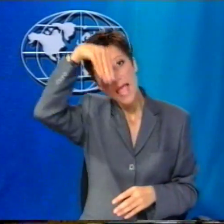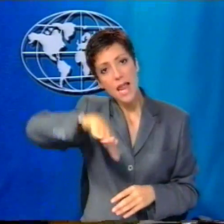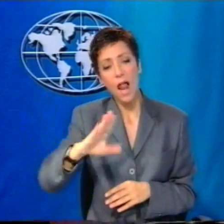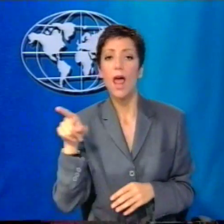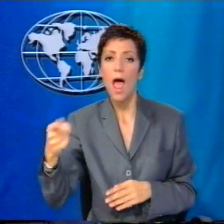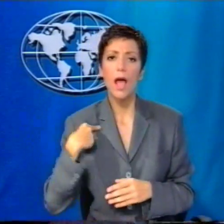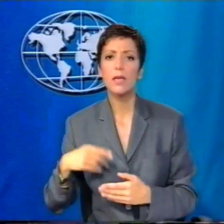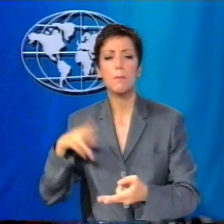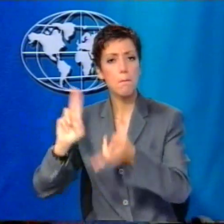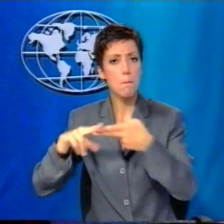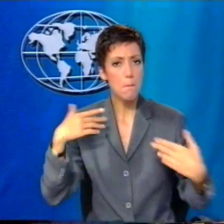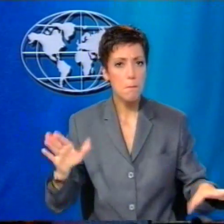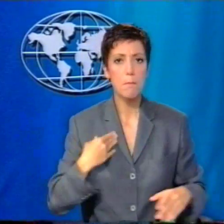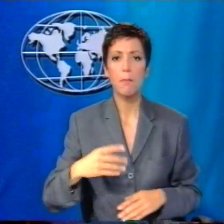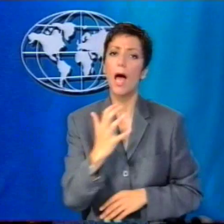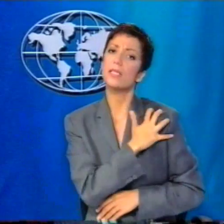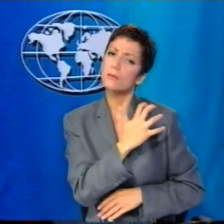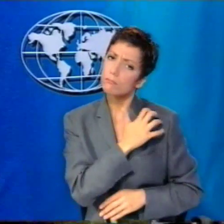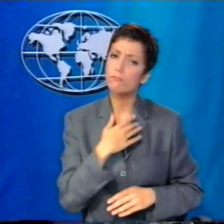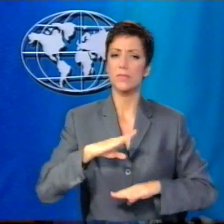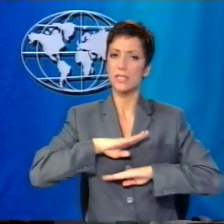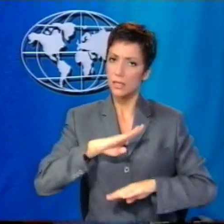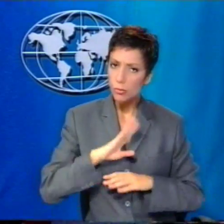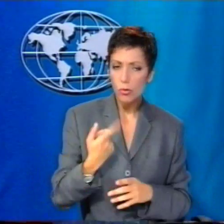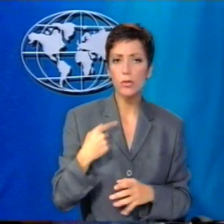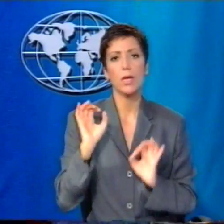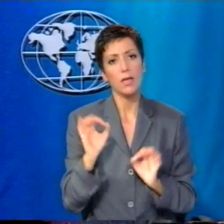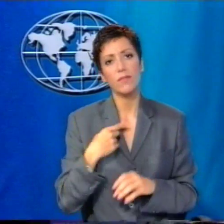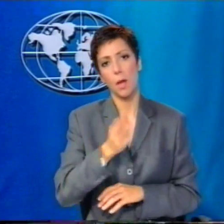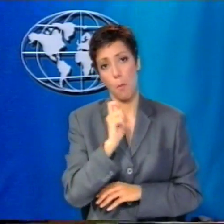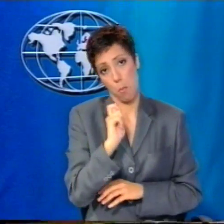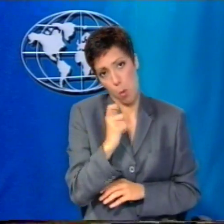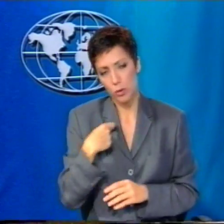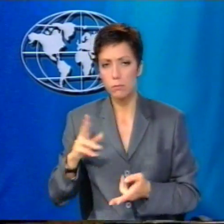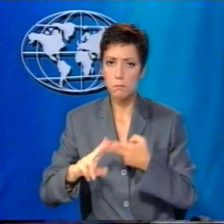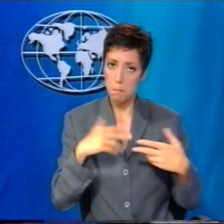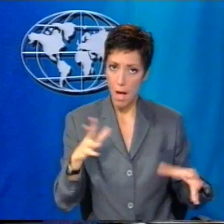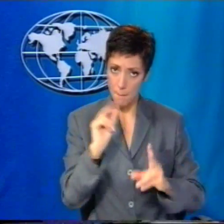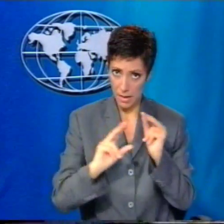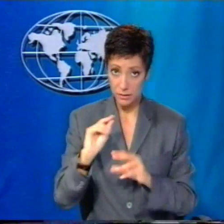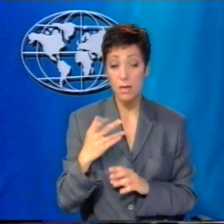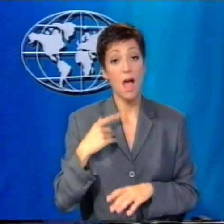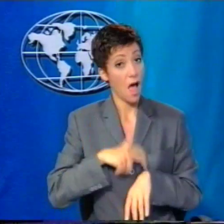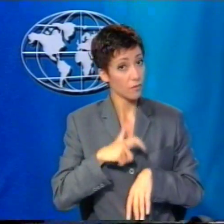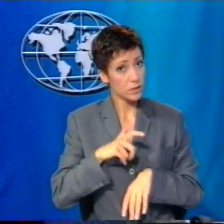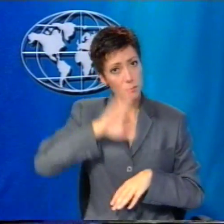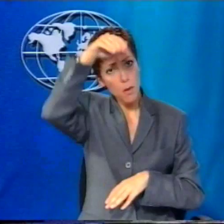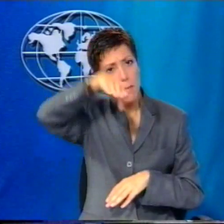και στρατιωτική ηγεσία της χώρας. Αυτή την περίοδο η Περσία βρίσκεται στο επίκεντρο του παγκόσμιου ενδιαφέροντος, καθώς αποτελεί